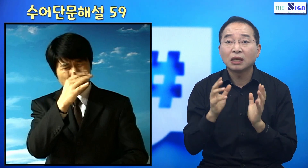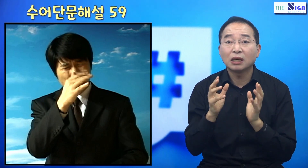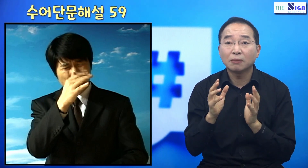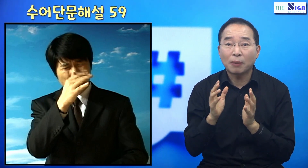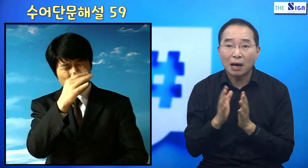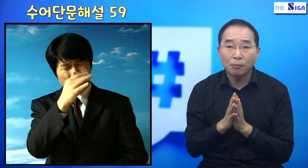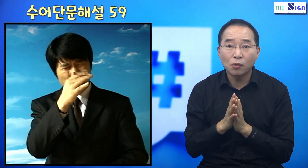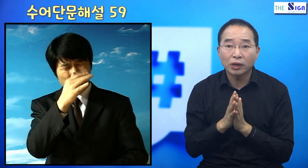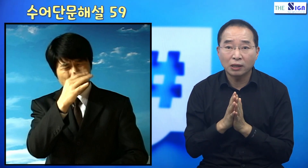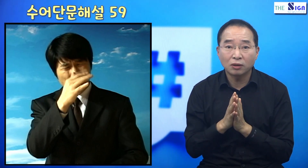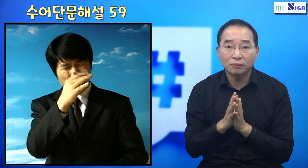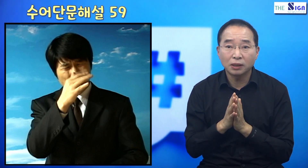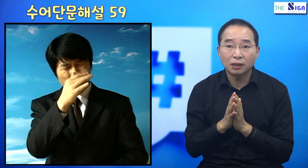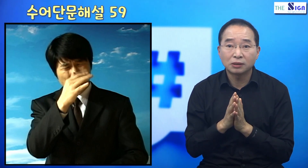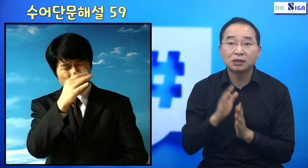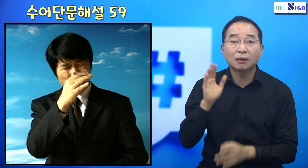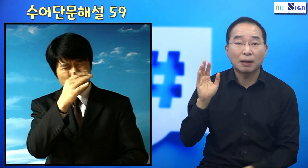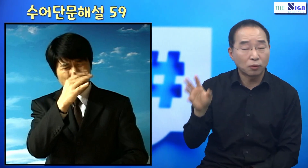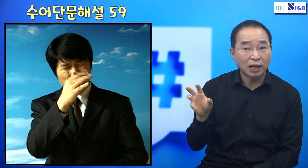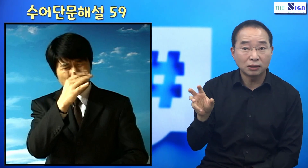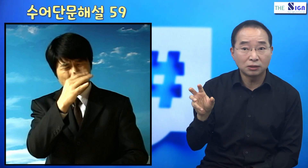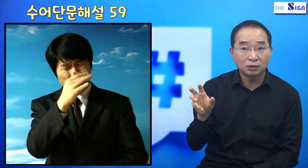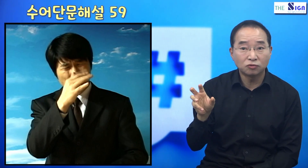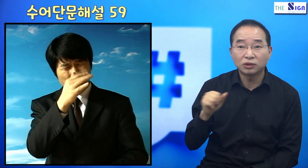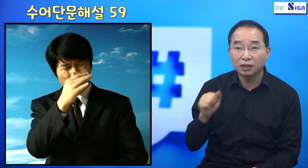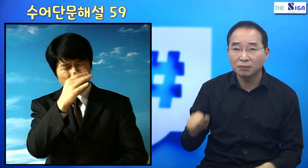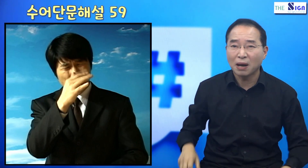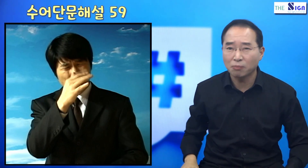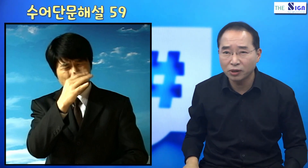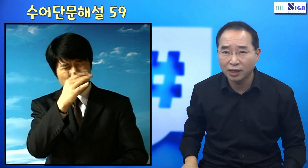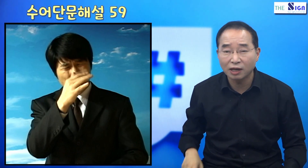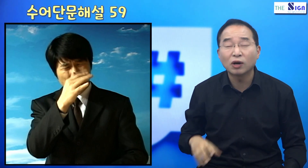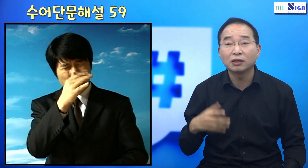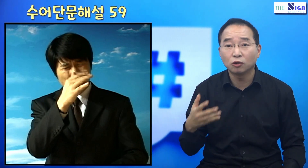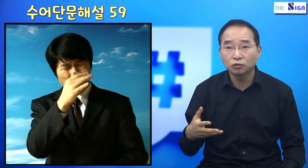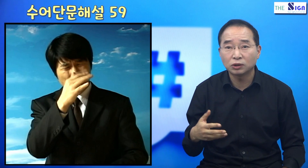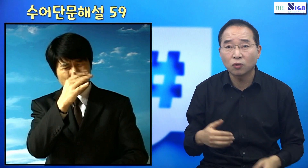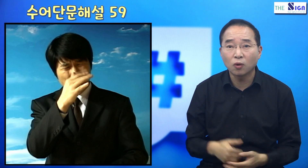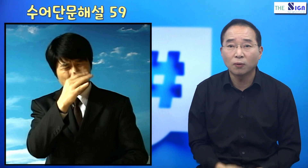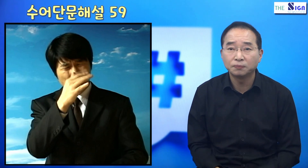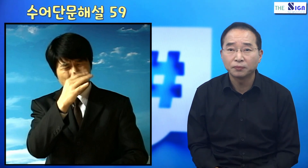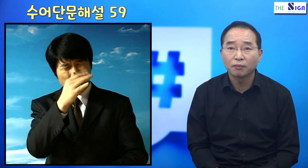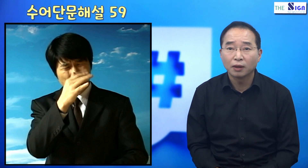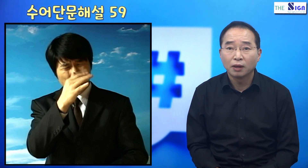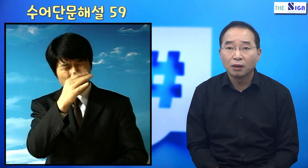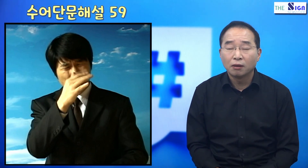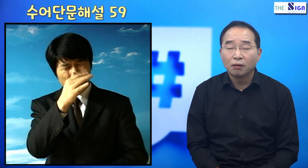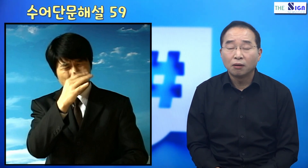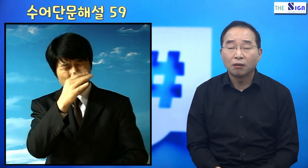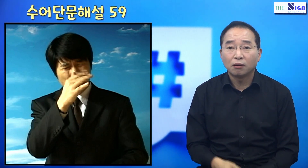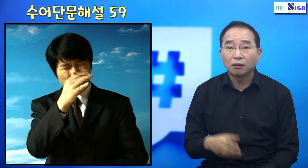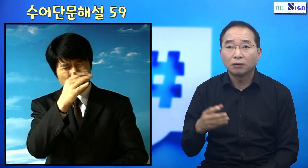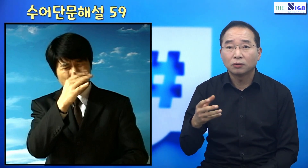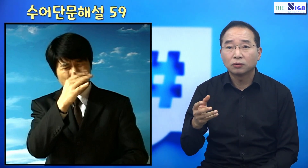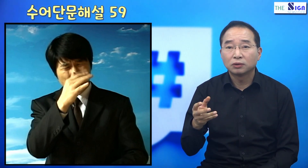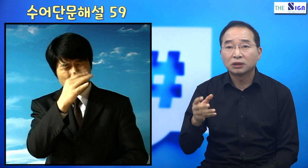하는데, 이 바보 개념이 진짜 바보라는, 우리가 이 바보야 라고 하는 경우도 있고,